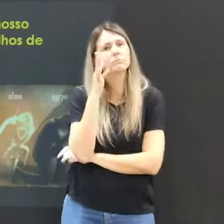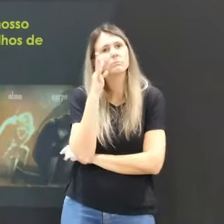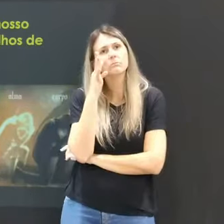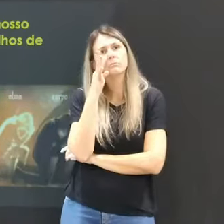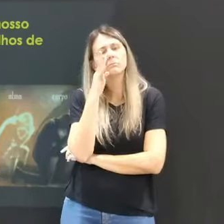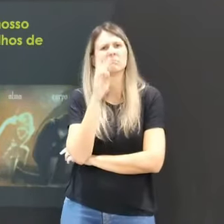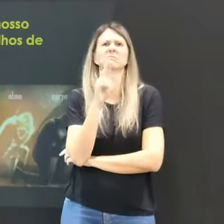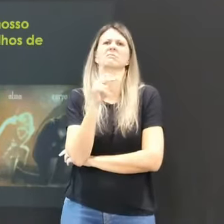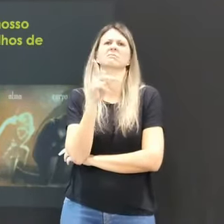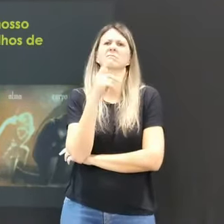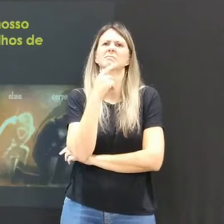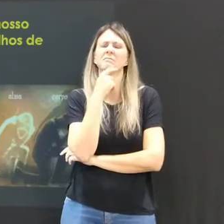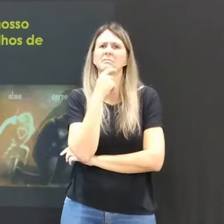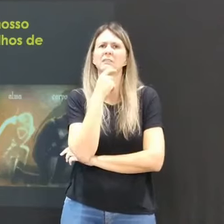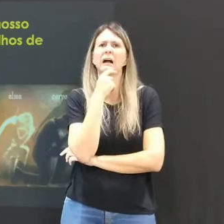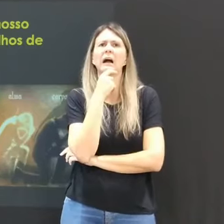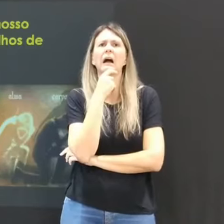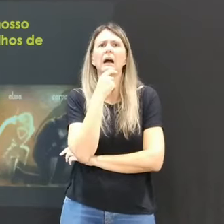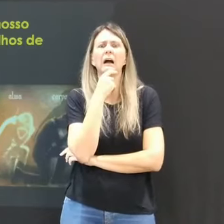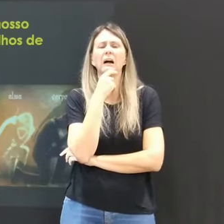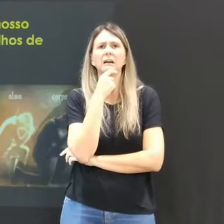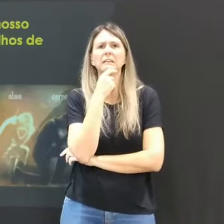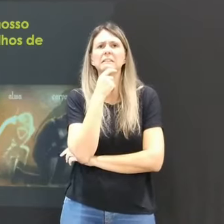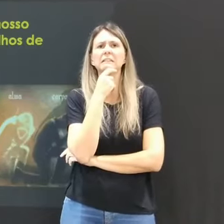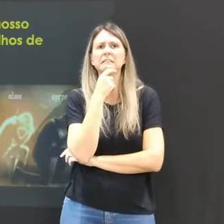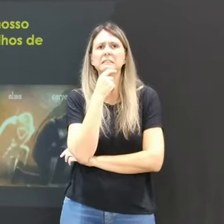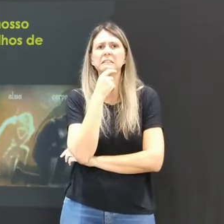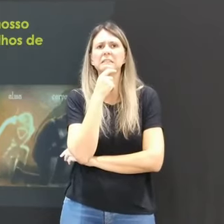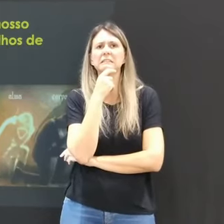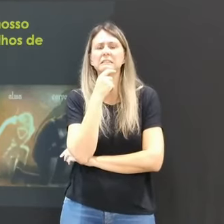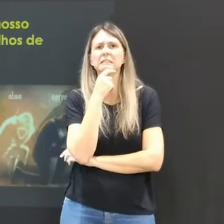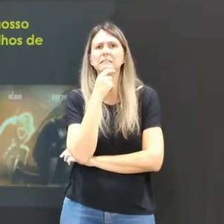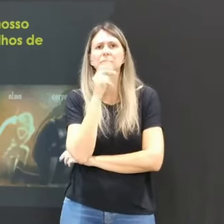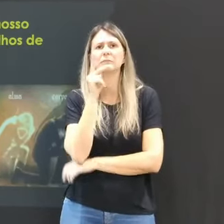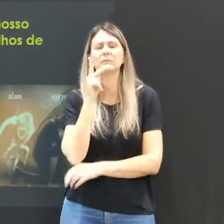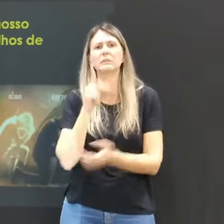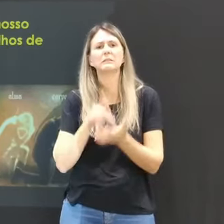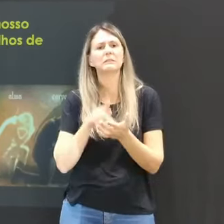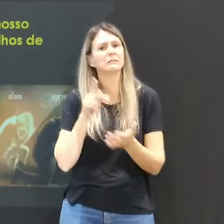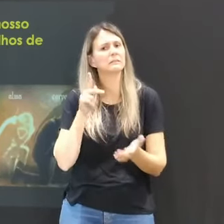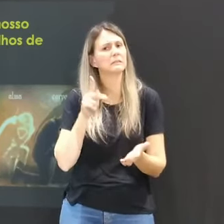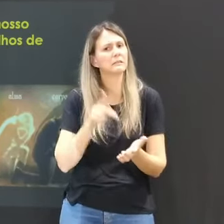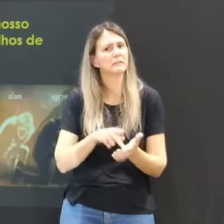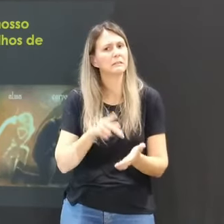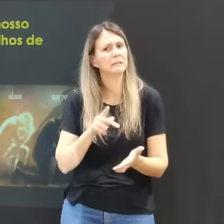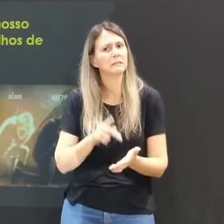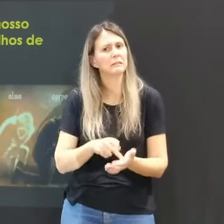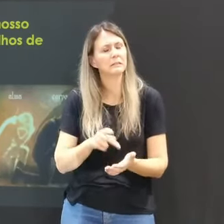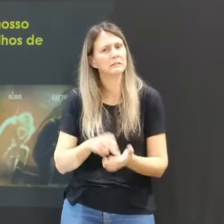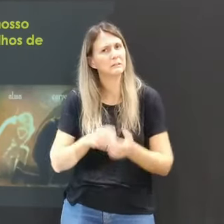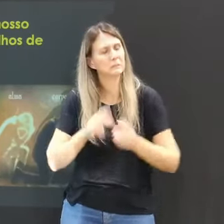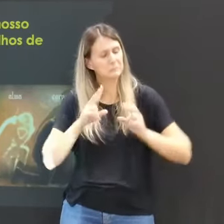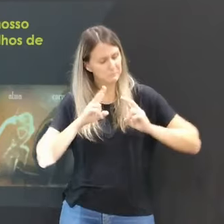corpo de Cristo, você começa a perceber que é diferente, você tem um sentimento diferente. E você começa a perceber, não, mas é